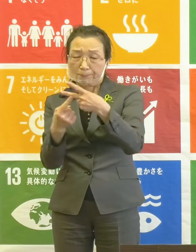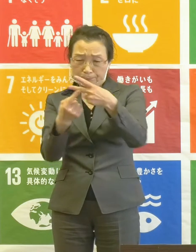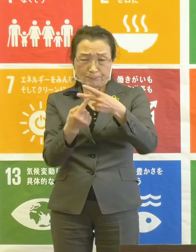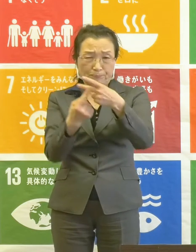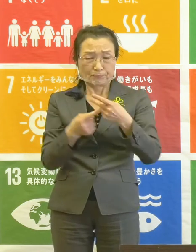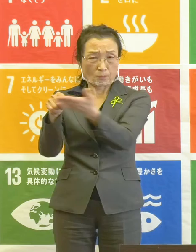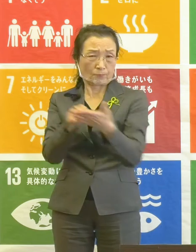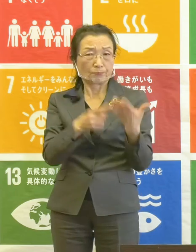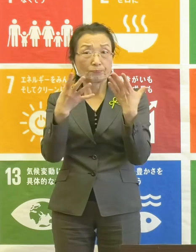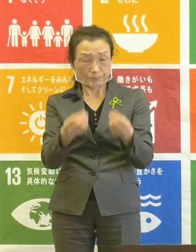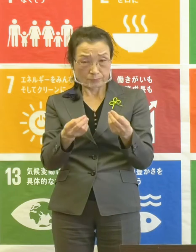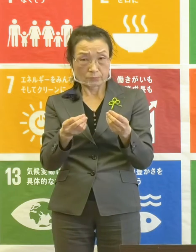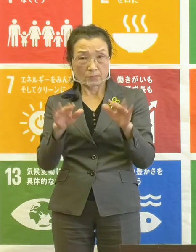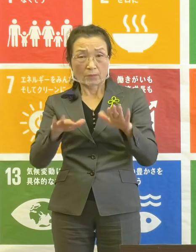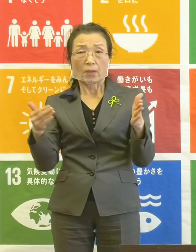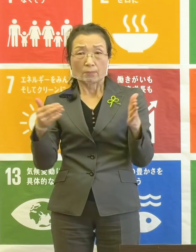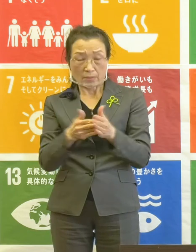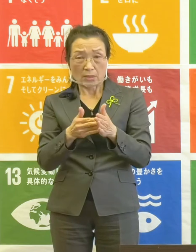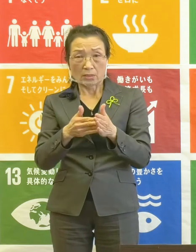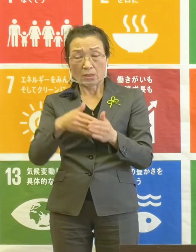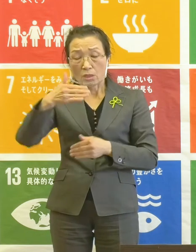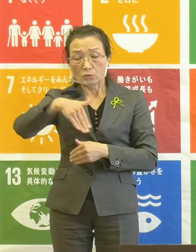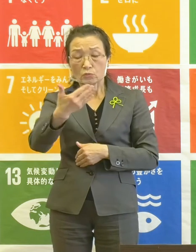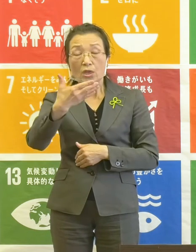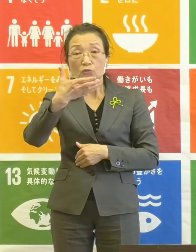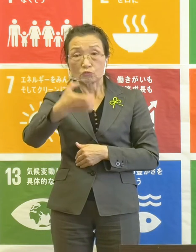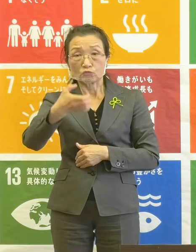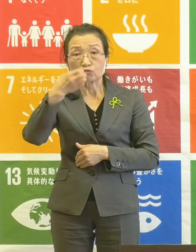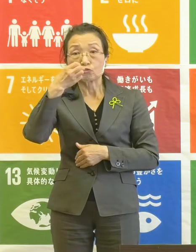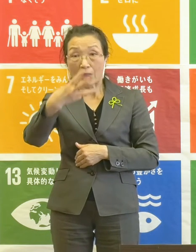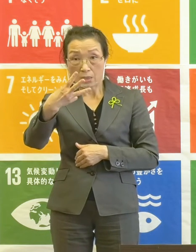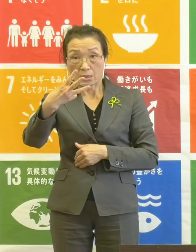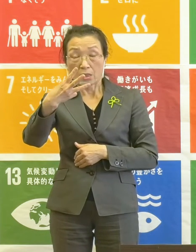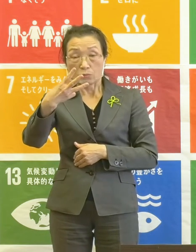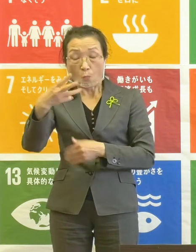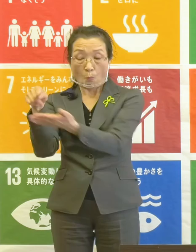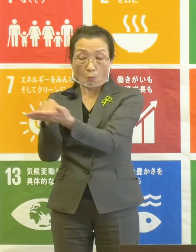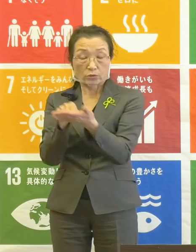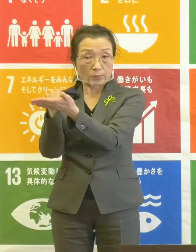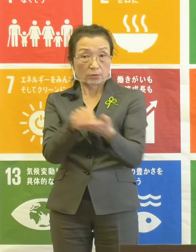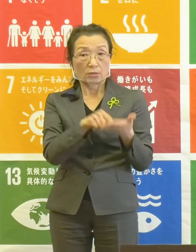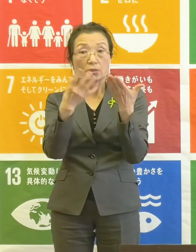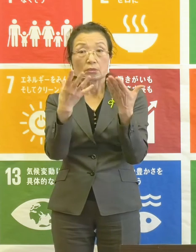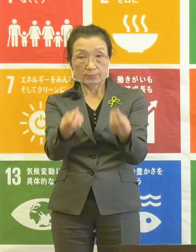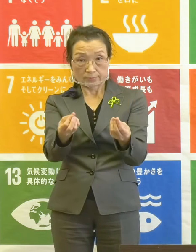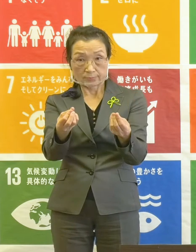まで累計で993件の申し込みがありました。